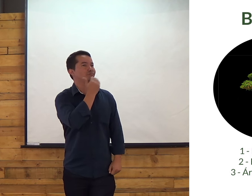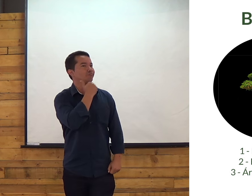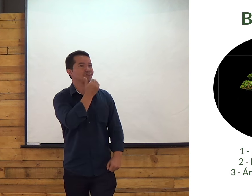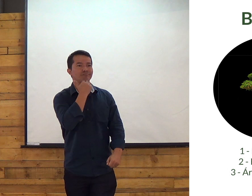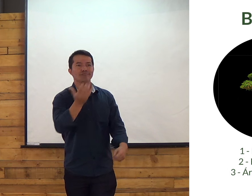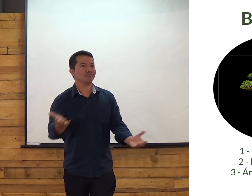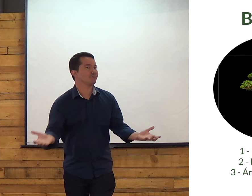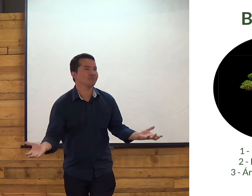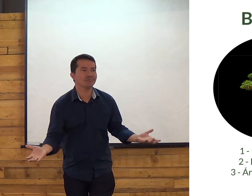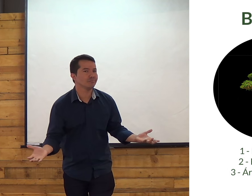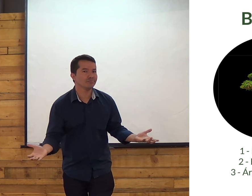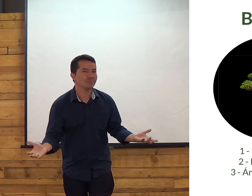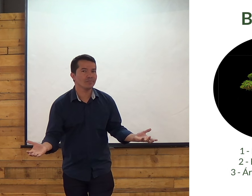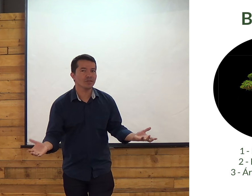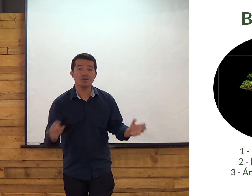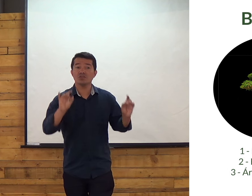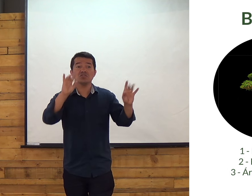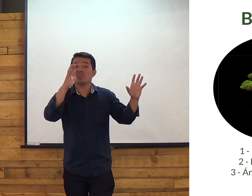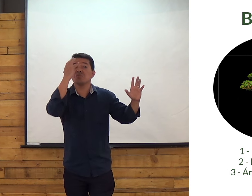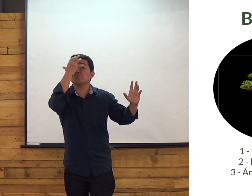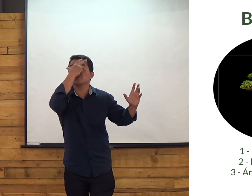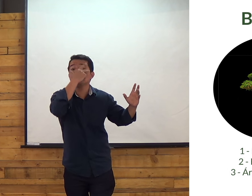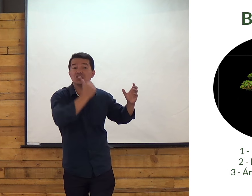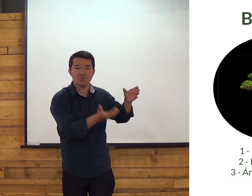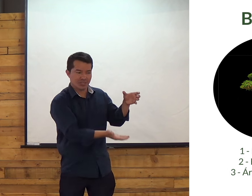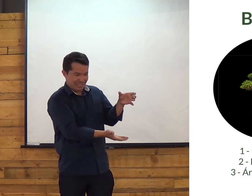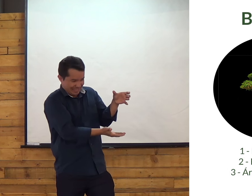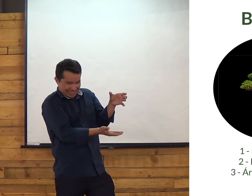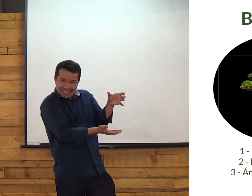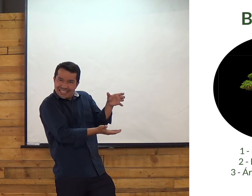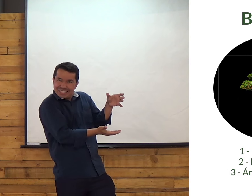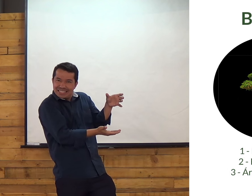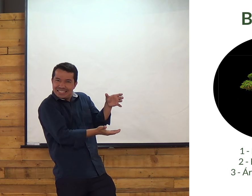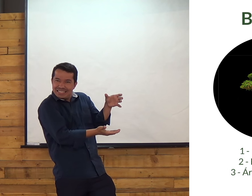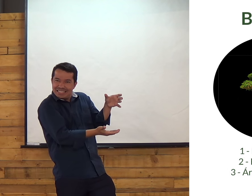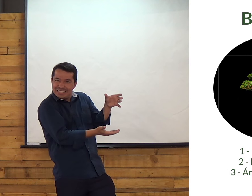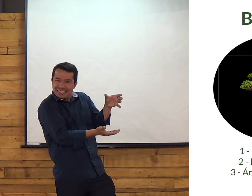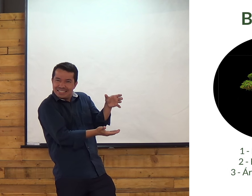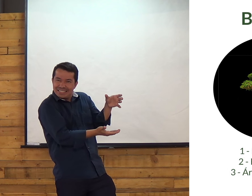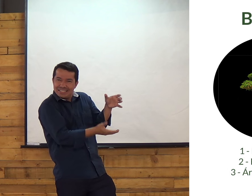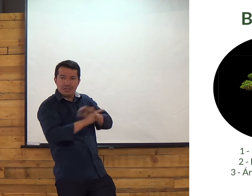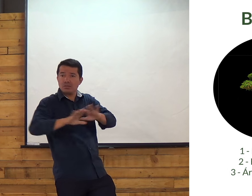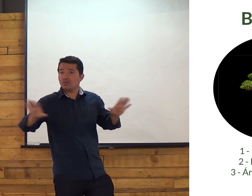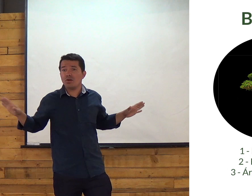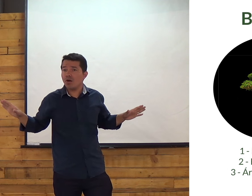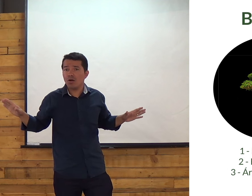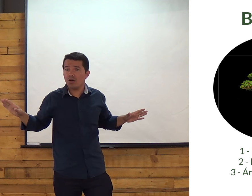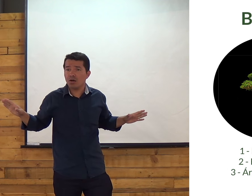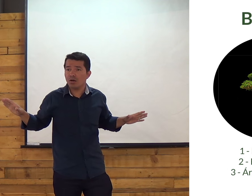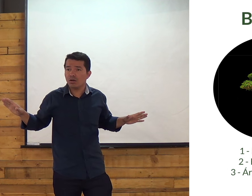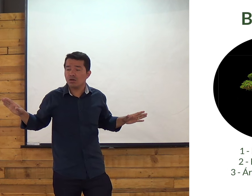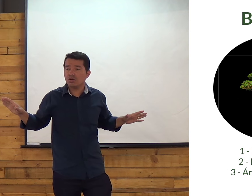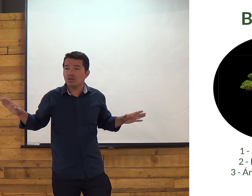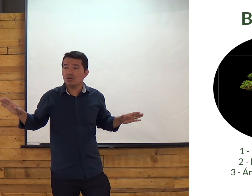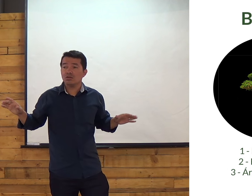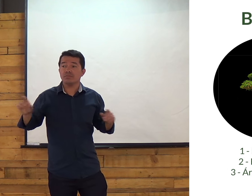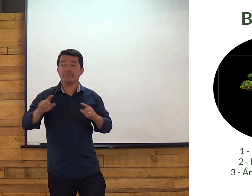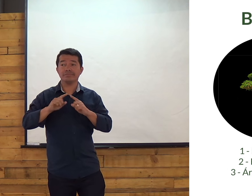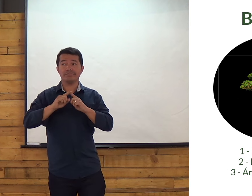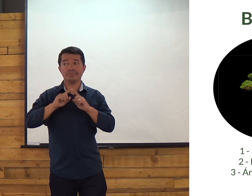saborosa? Não, não fica. Ela fica uma árvore de enfeite